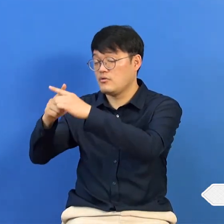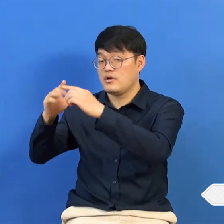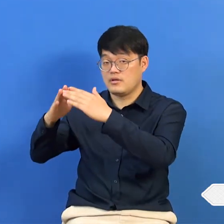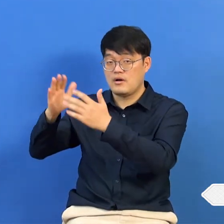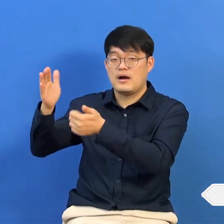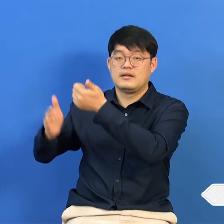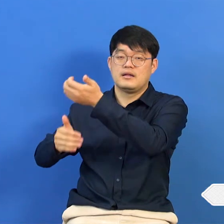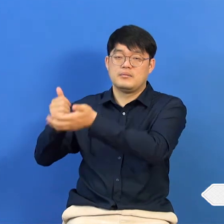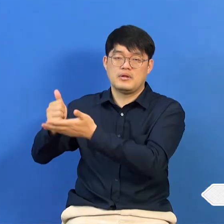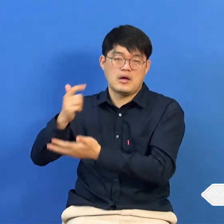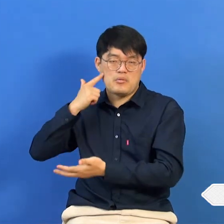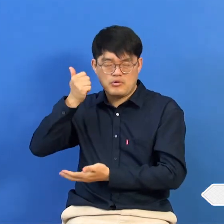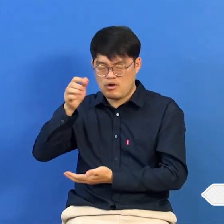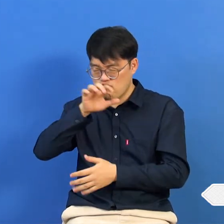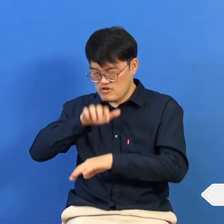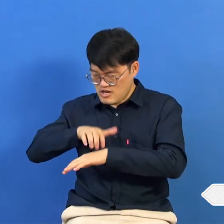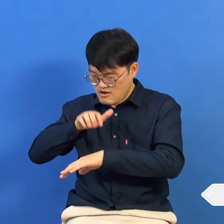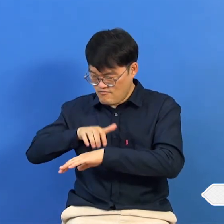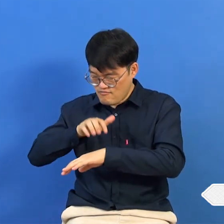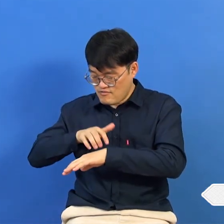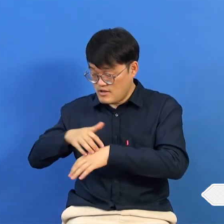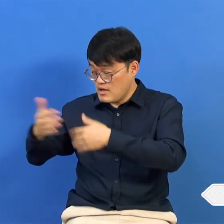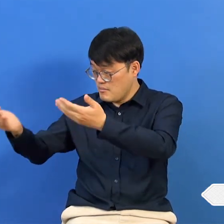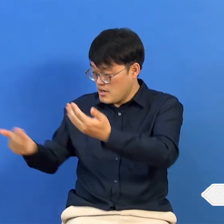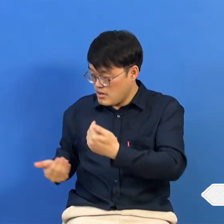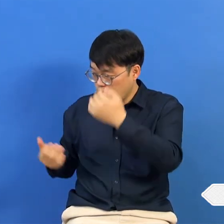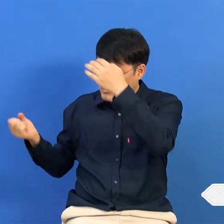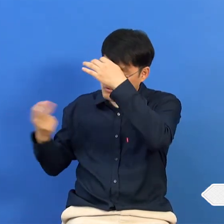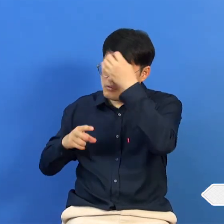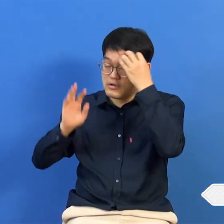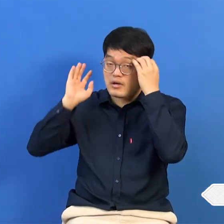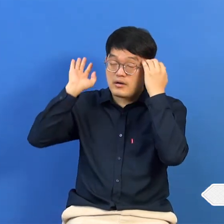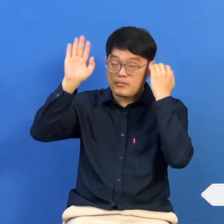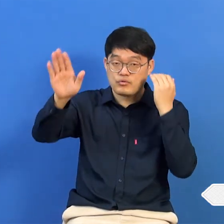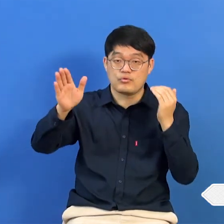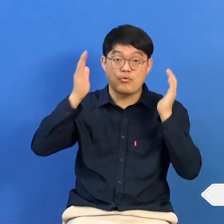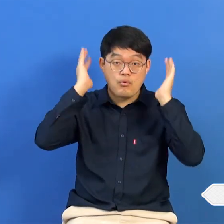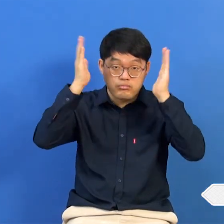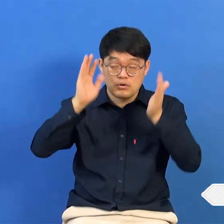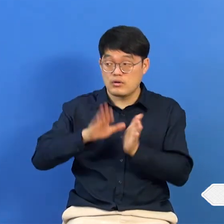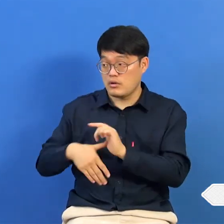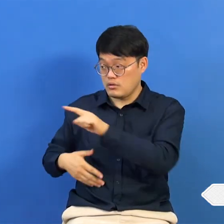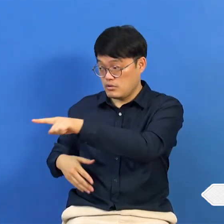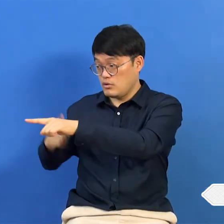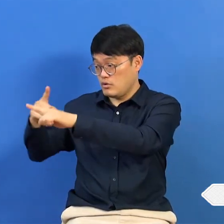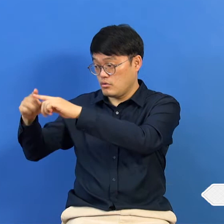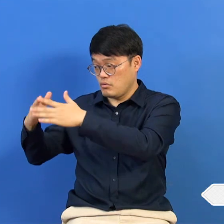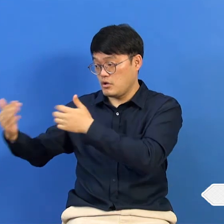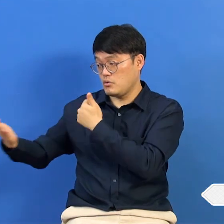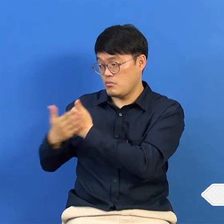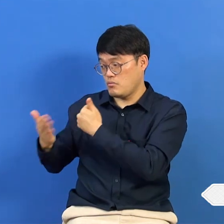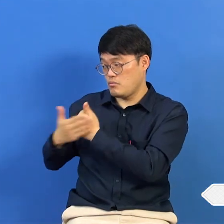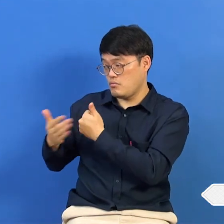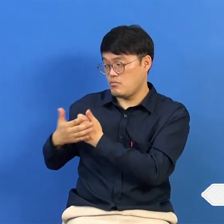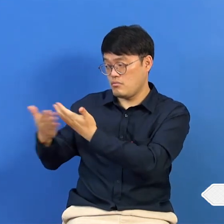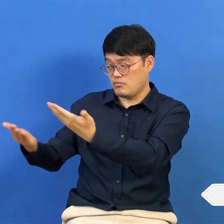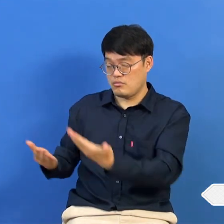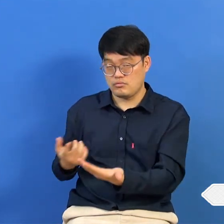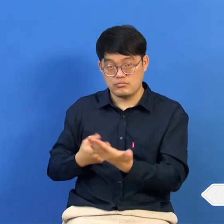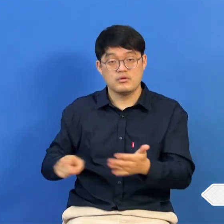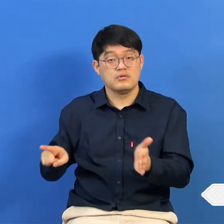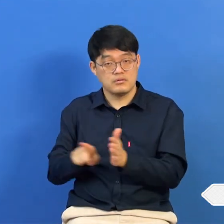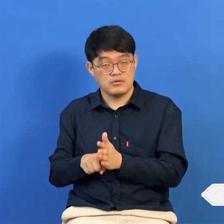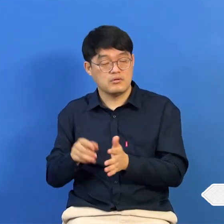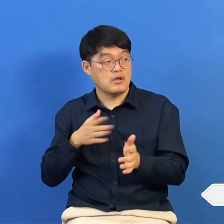저를 목회 훈련 더 강하게 시키기 위해서, 그리고 장차 유학 갈 때 그 교회에서 다 서포트 할 수 있게 하기 위해서 하나님 그렇게 하신 거죠.